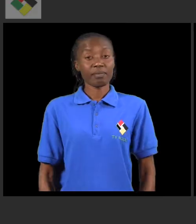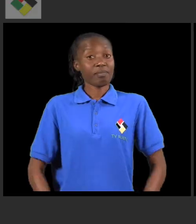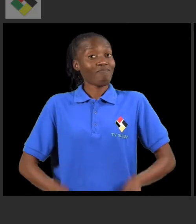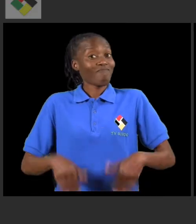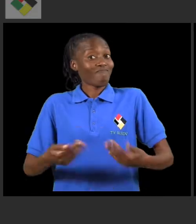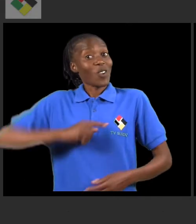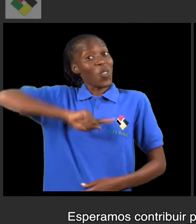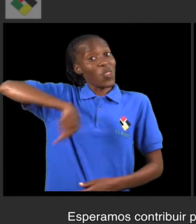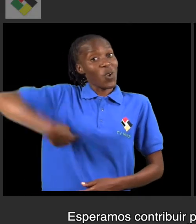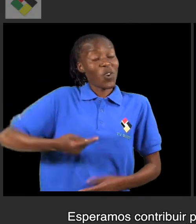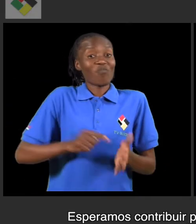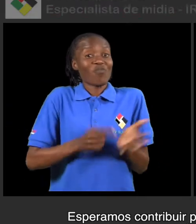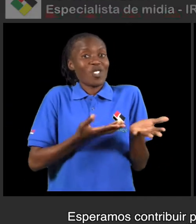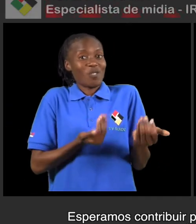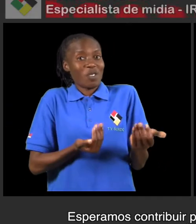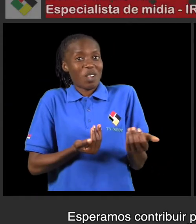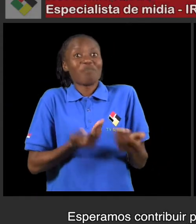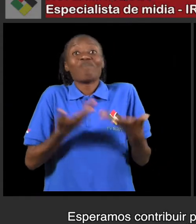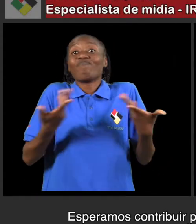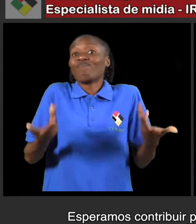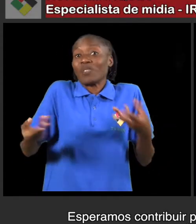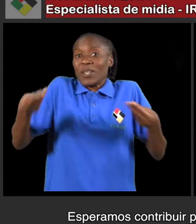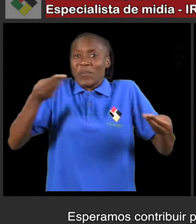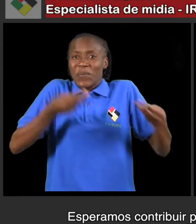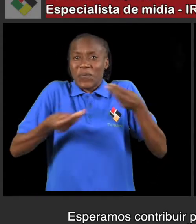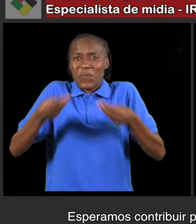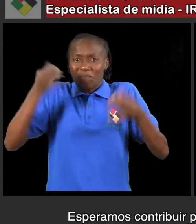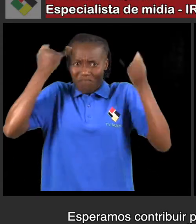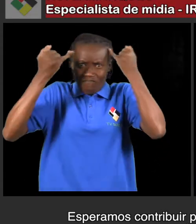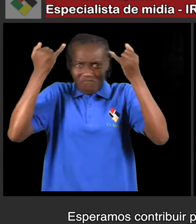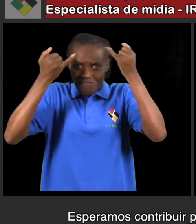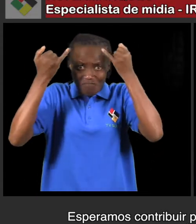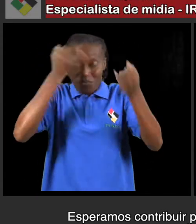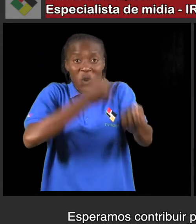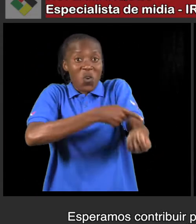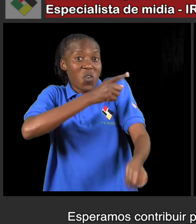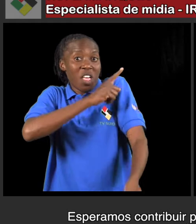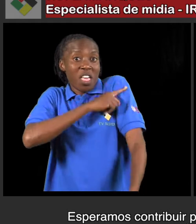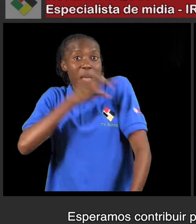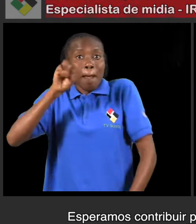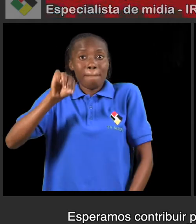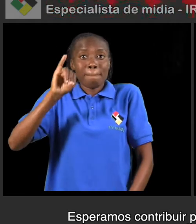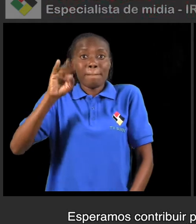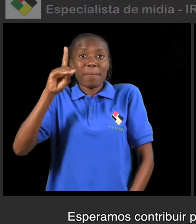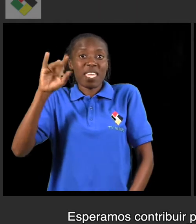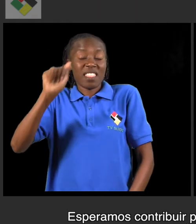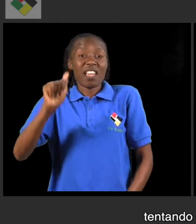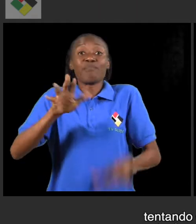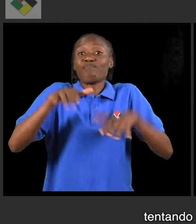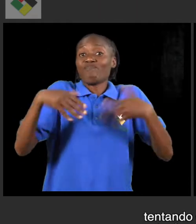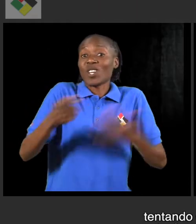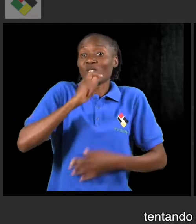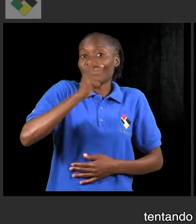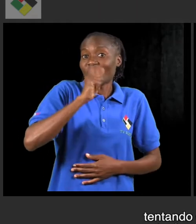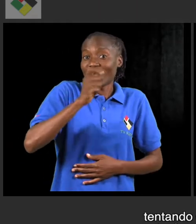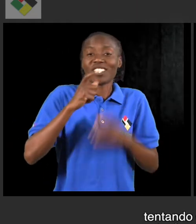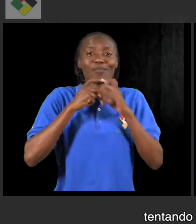Bem, nós esperamos contribuir para aquilo que é o fortalecimento da mídia, para o crescimento do jornalismo moçambicano,